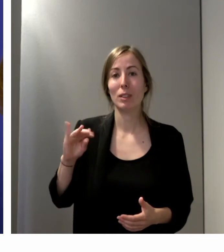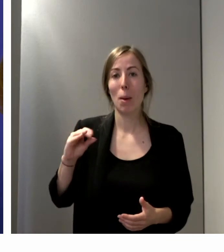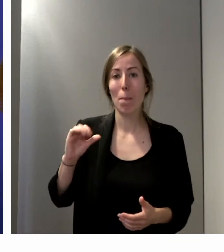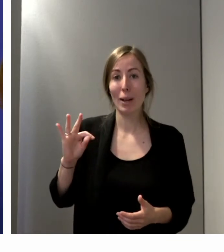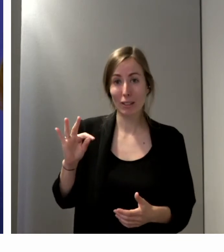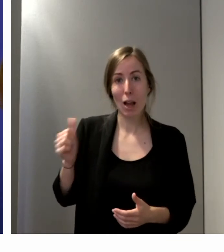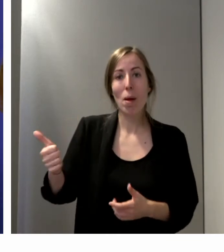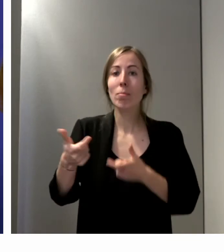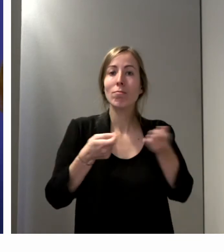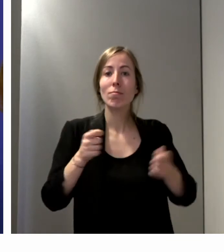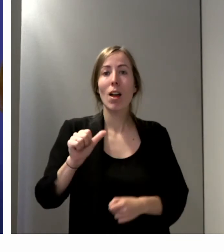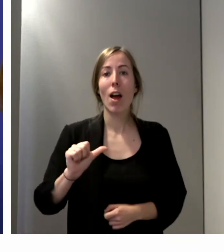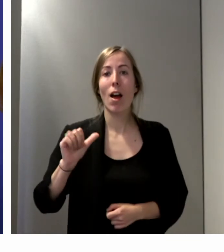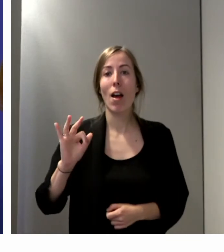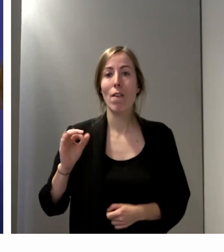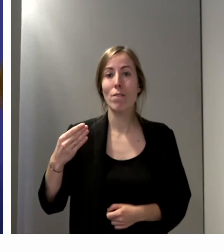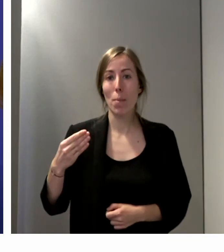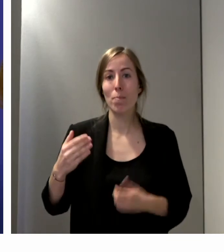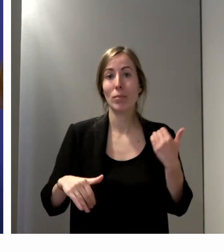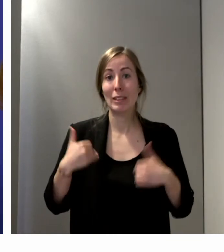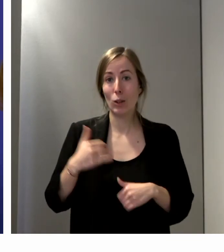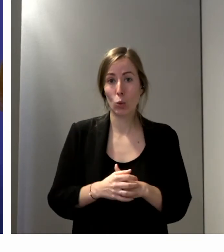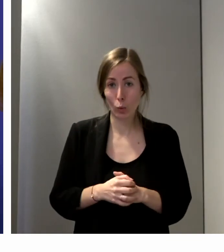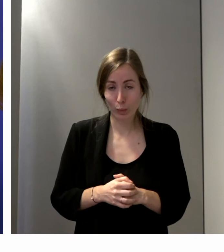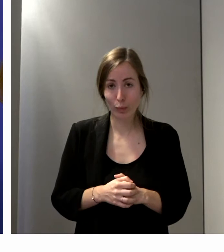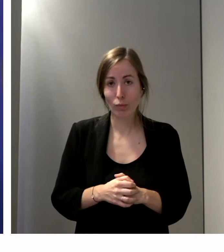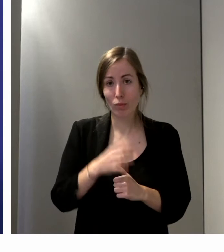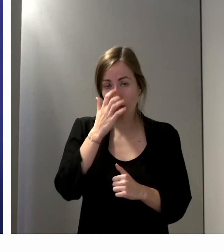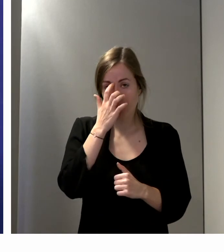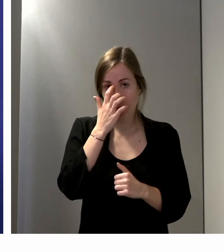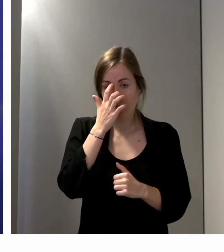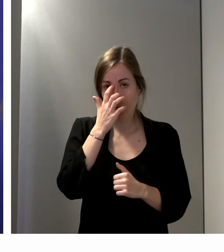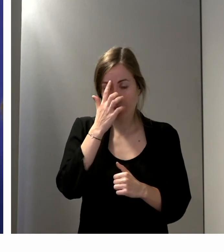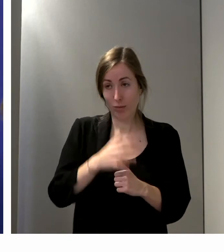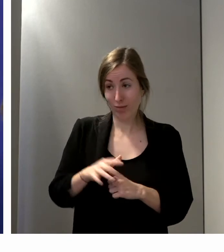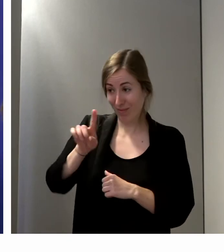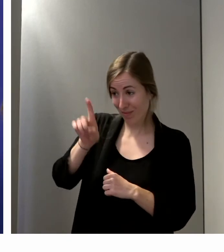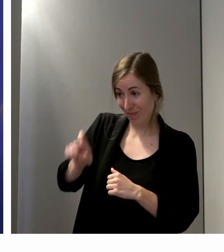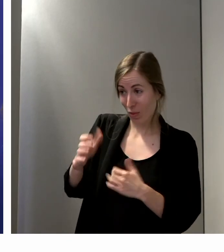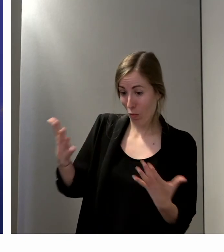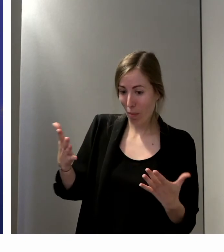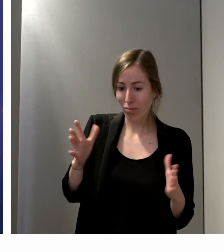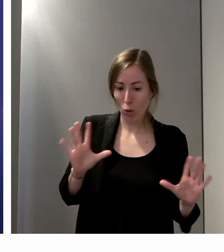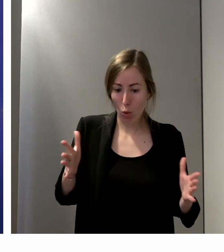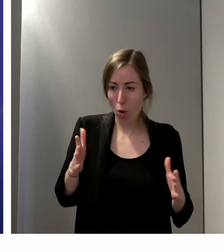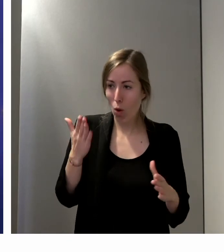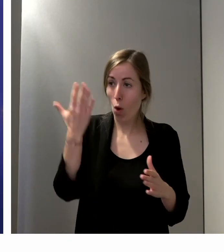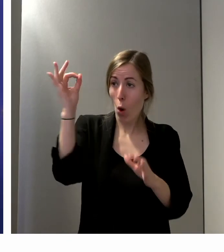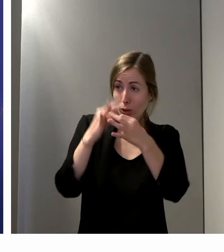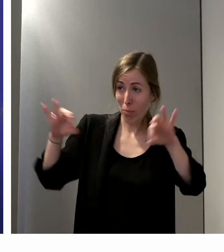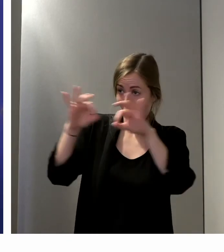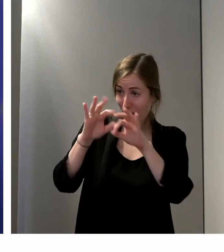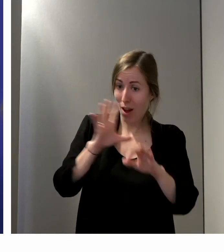administratrice de l'AFM Téléthon. Est-ce que vous avez des exemples de cette mise en œuvre dans d'autres